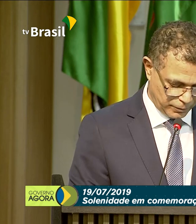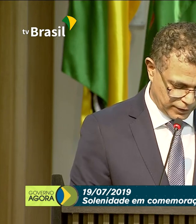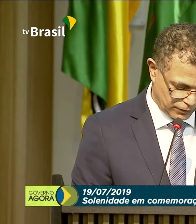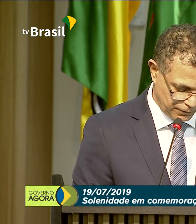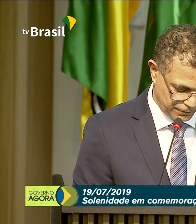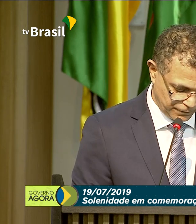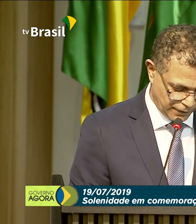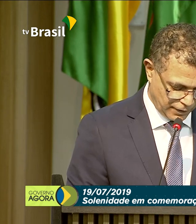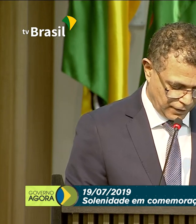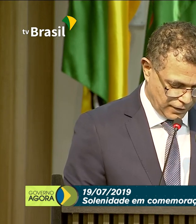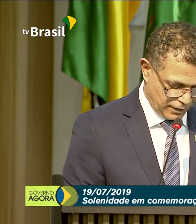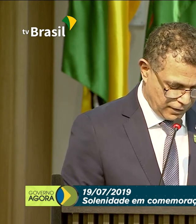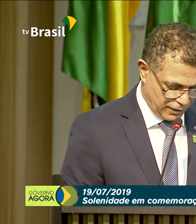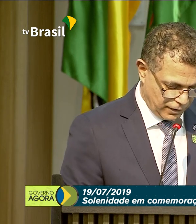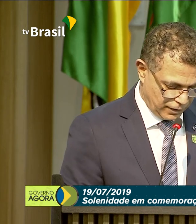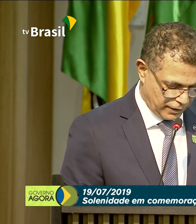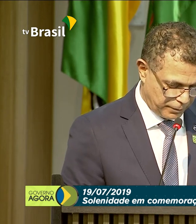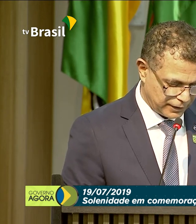cá nesse momento,